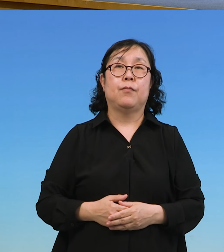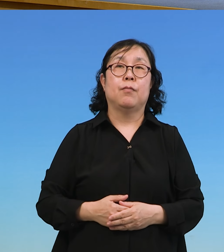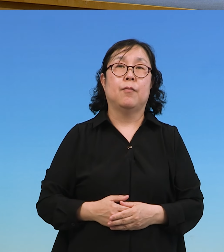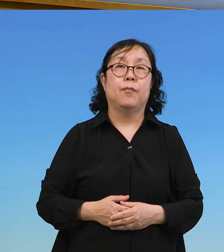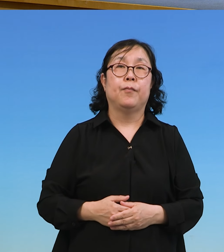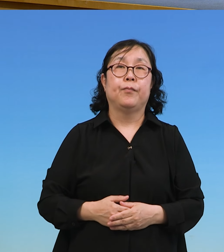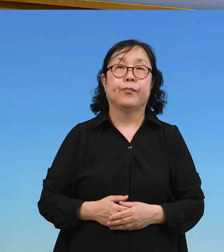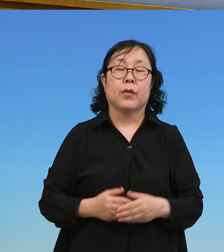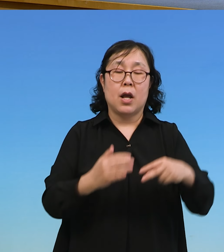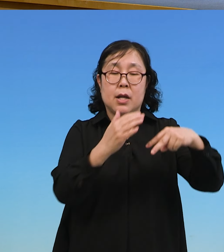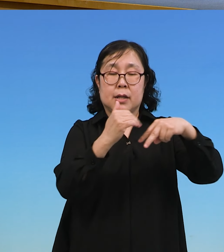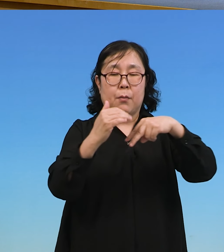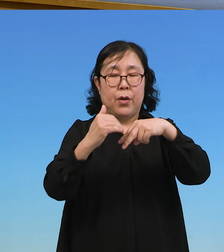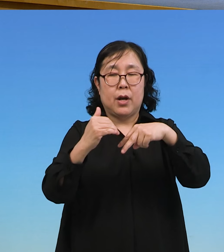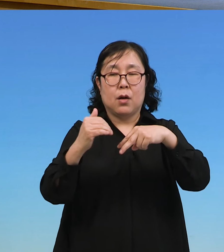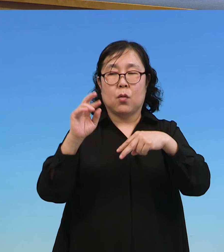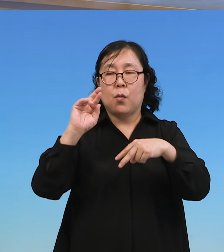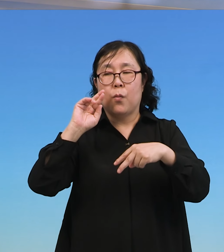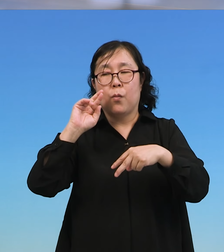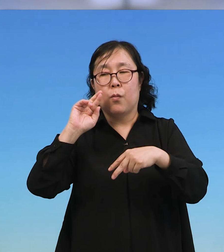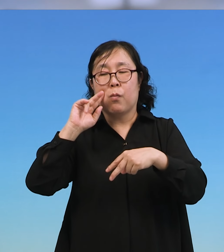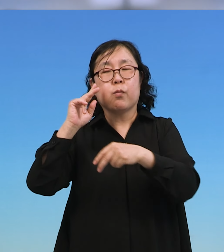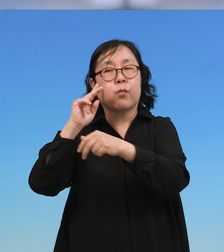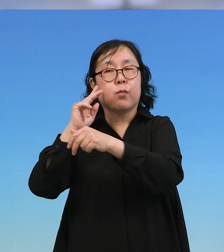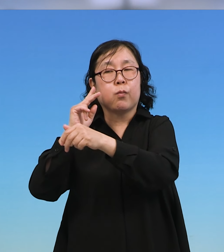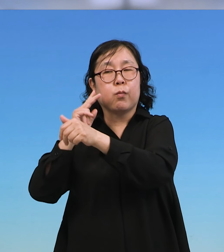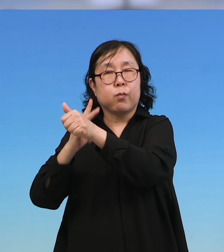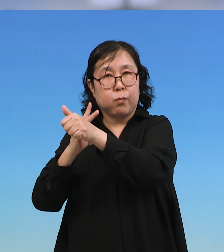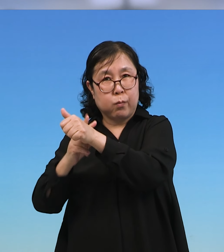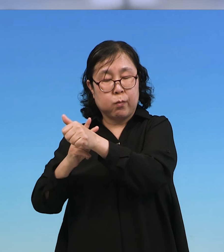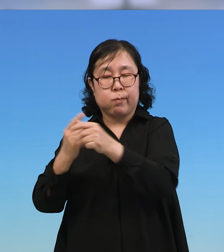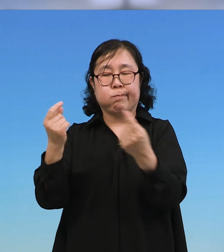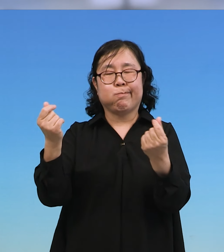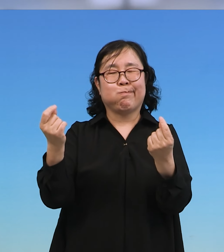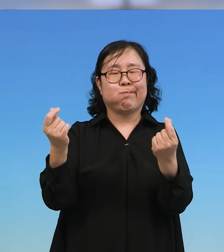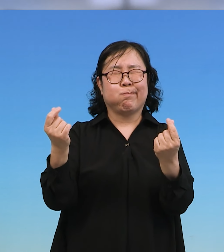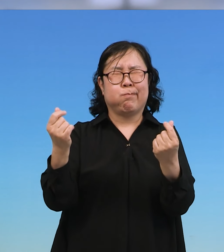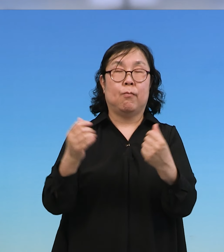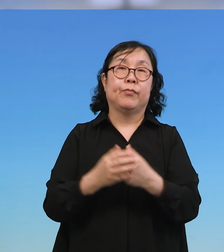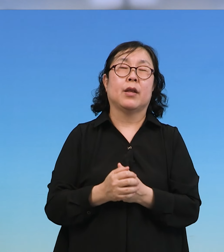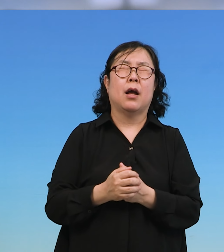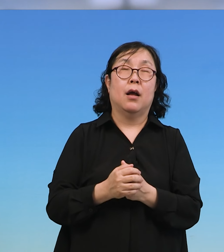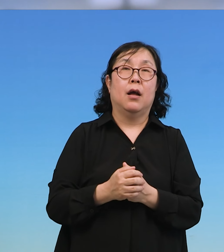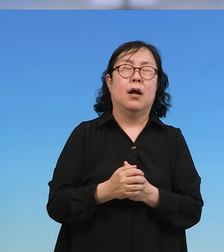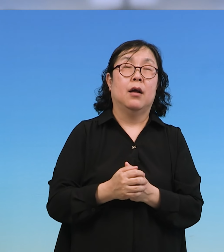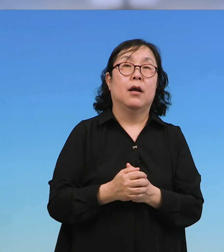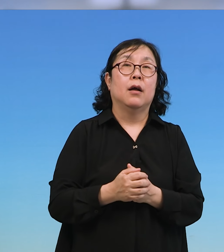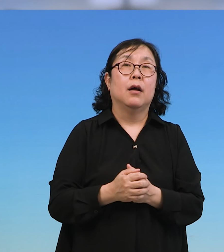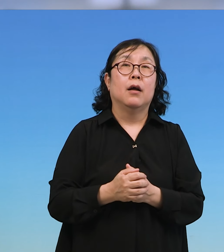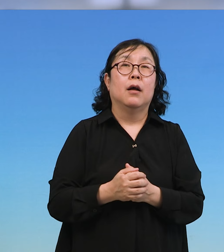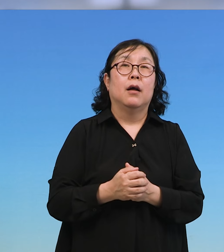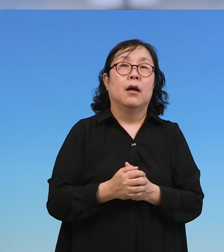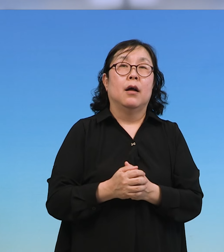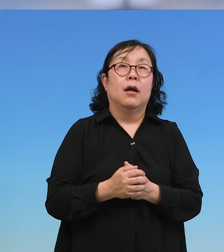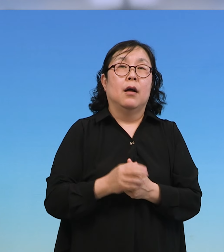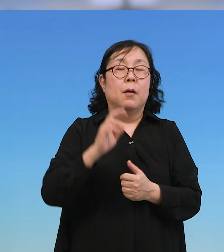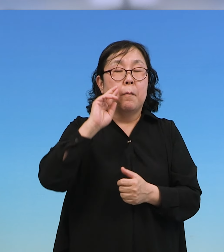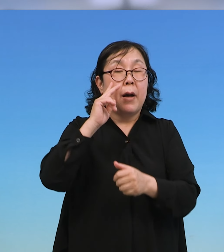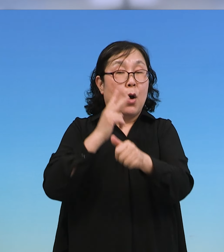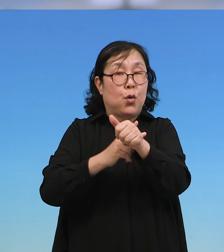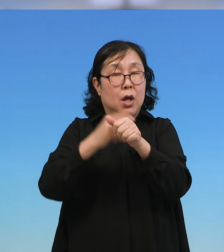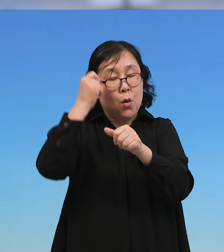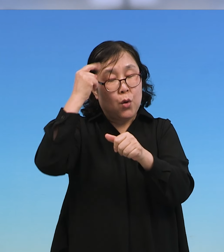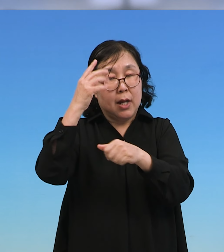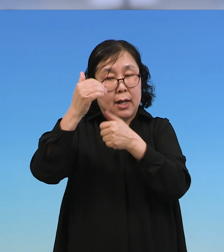사무엘하고 흐름이 너무 똑같지 않습니까? 솔선수범이에요. 사도 바울이 그렇게 위대한 하나님의 종이 될 수